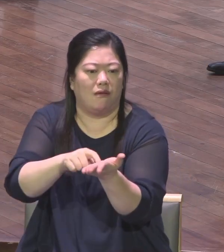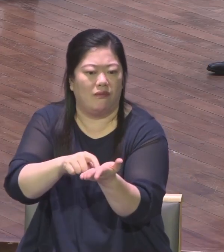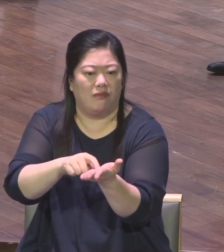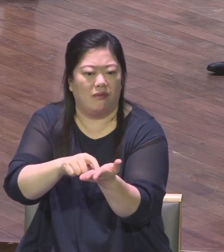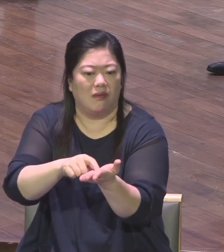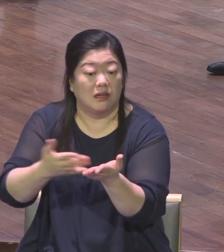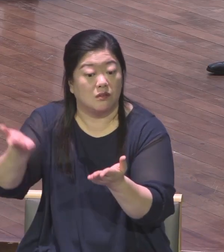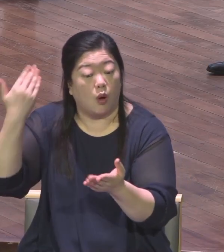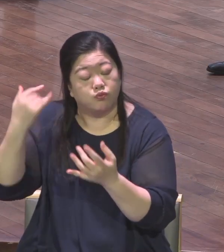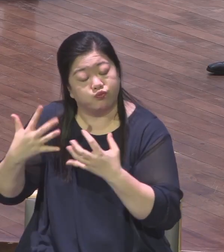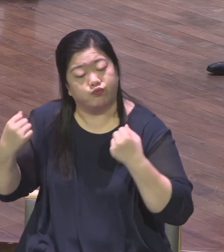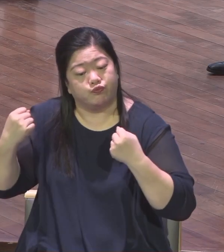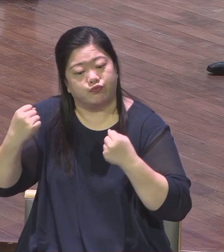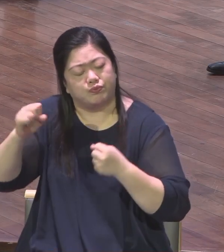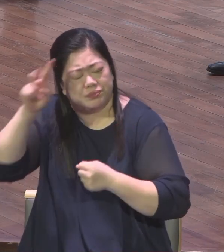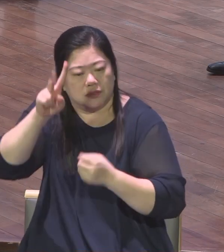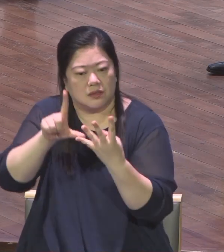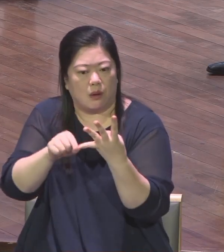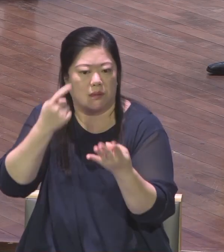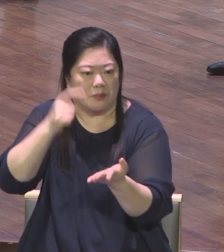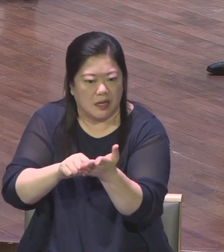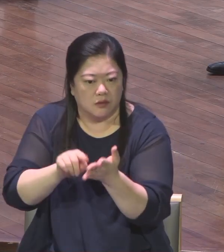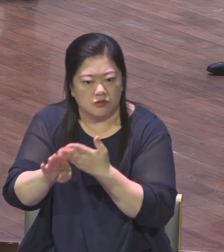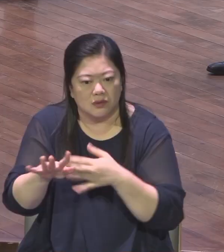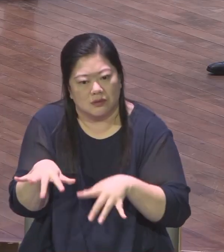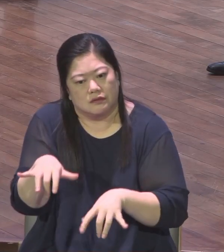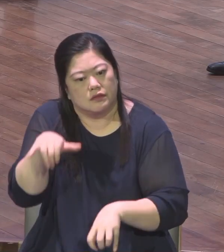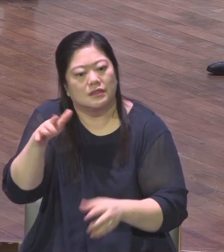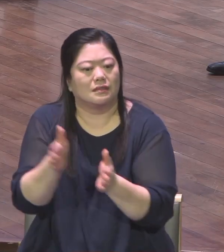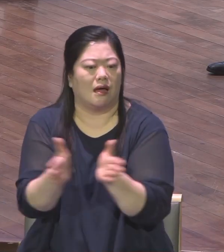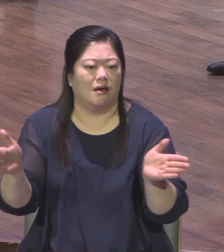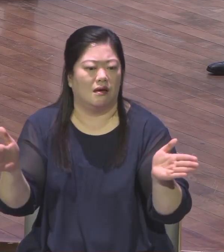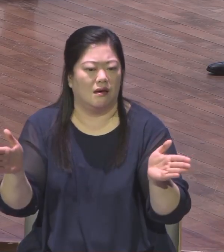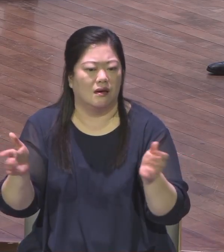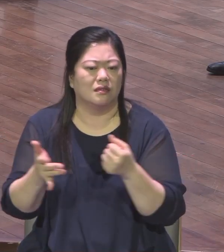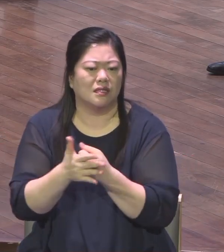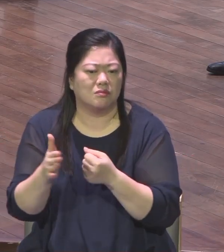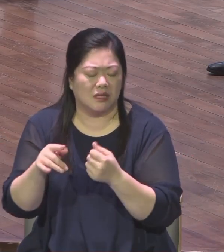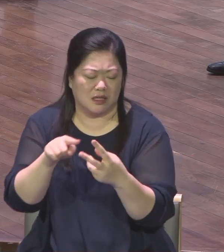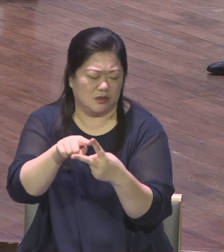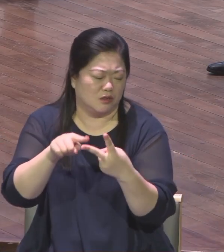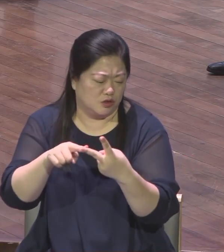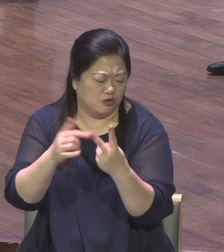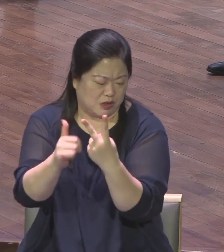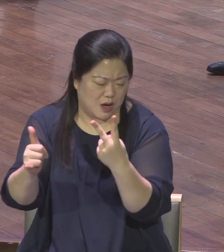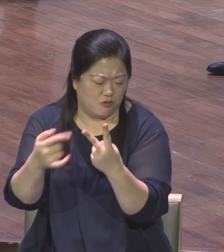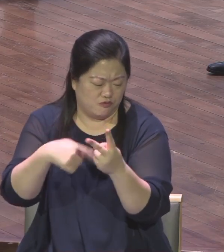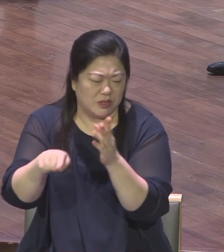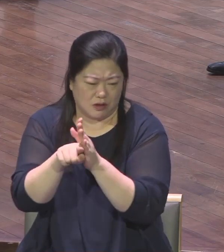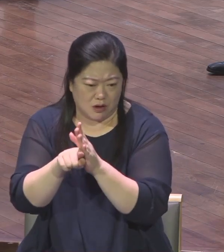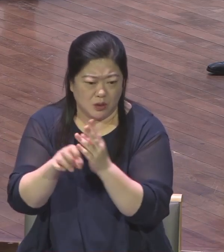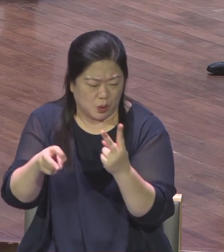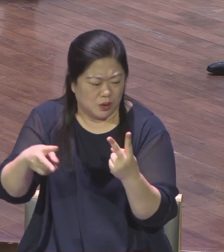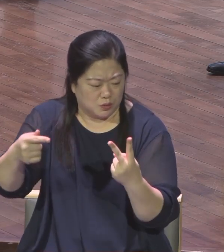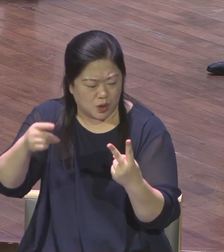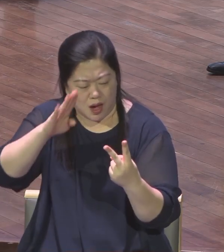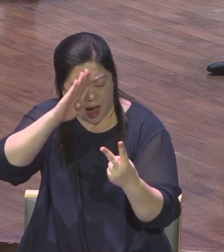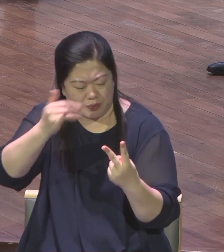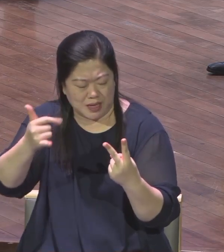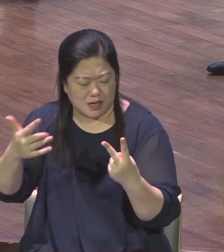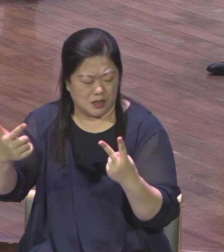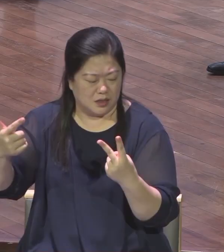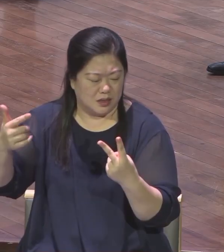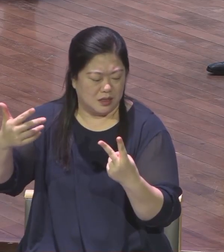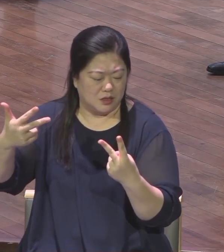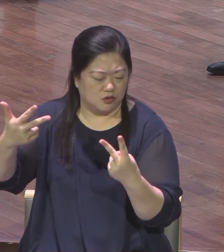손으로 치료하여 주옵소서. 우리의 기도가 하나님께 상달되어서 전 병을 모든 병을 치료하시오 랍